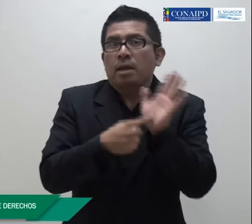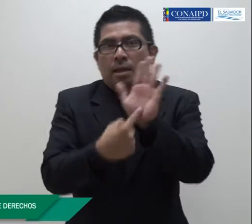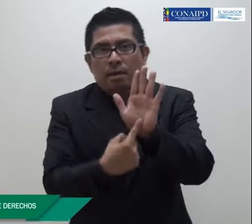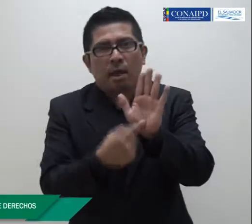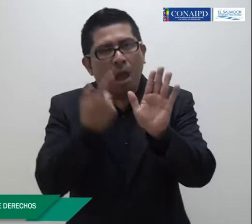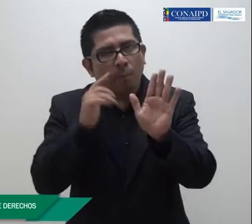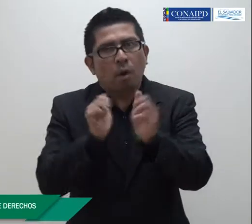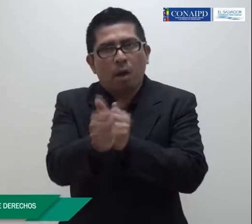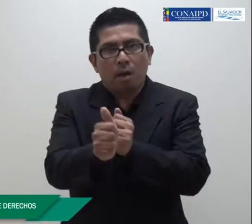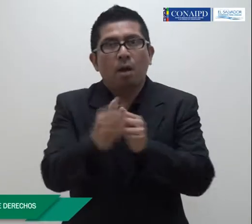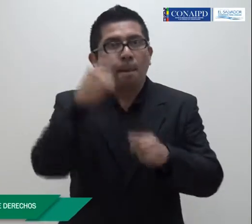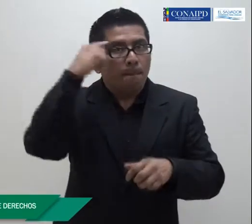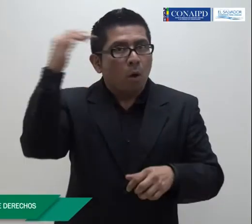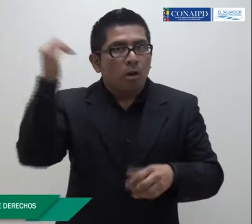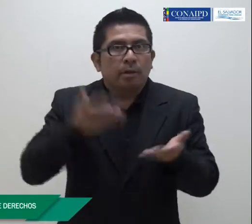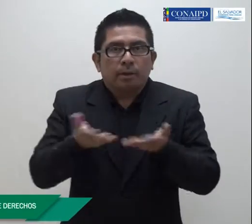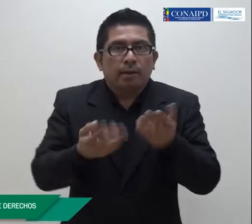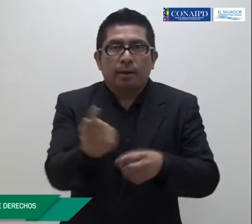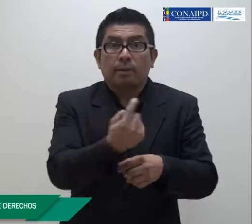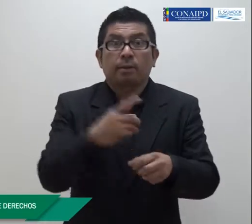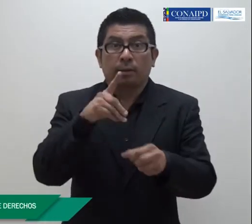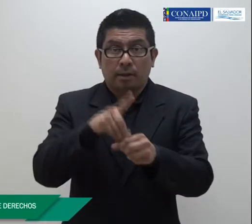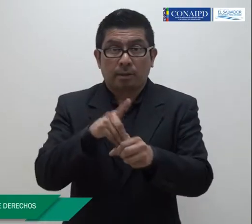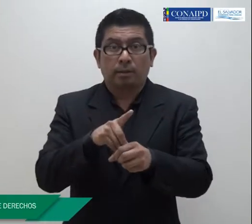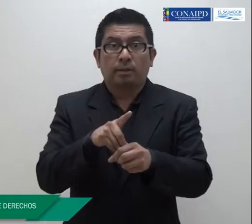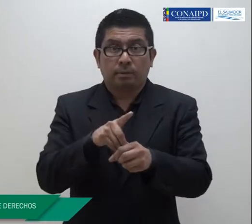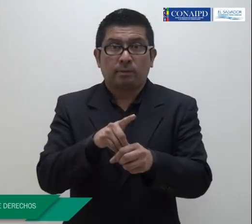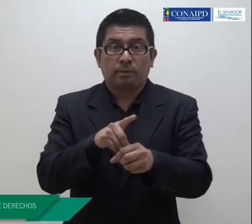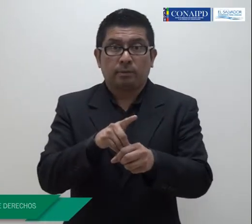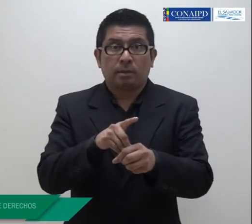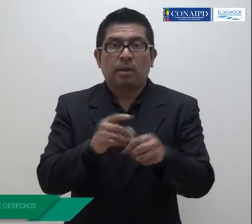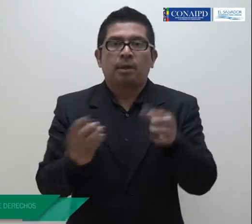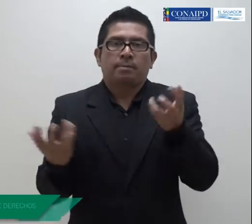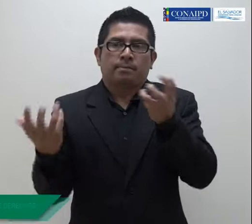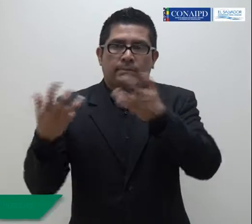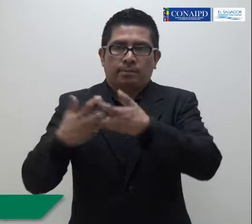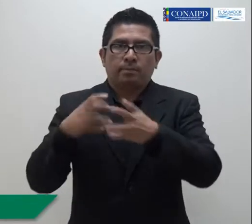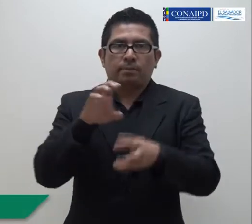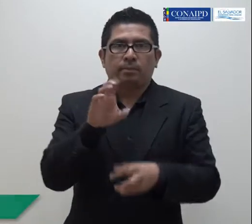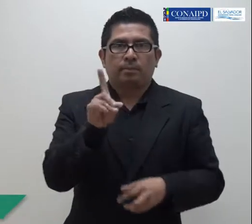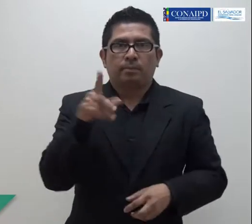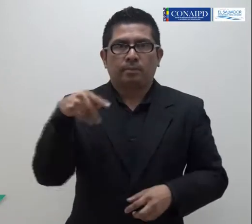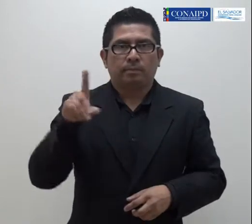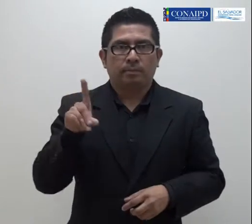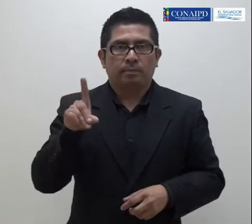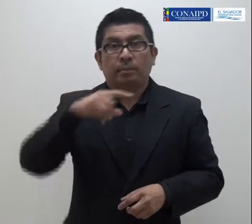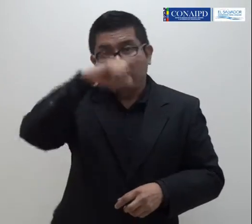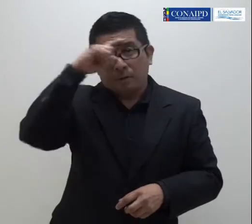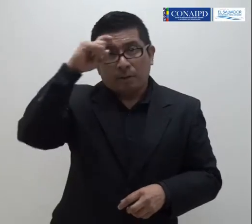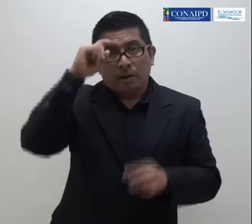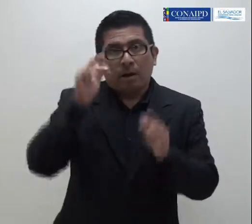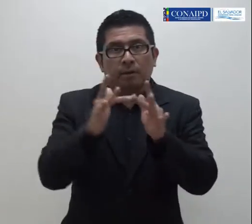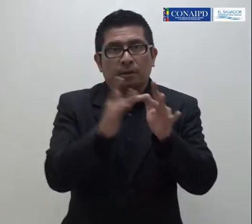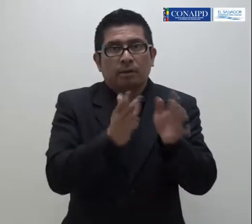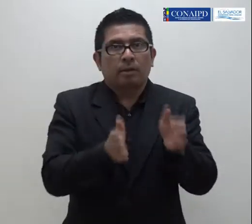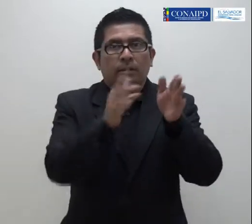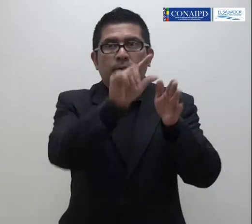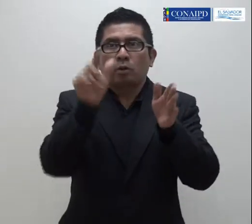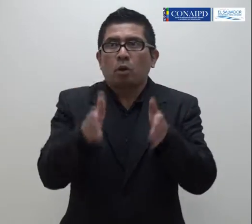de la política de atención integral a la persona con discapacidad en consonancia con la Convención, trabajo interinstitucional con entidades de gobierno